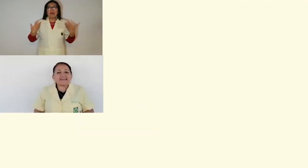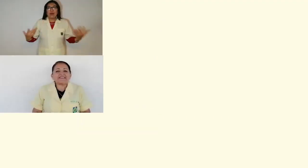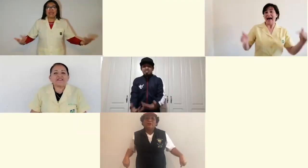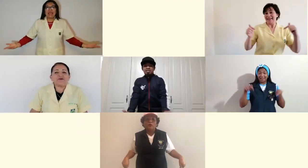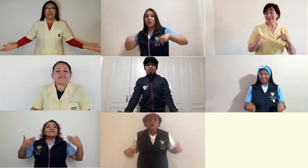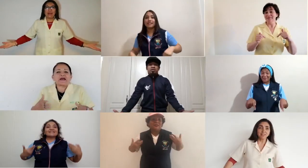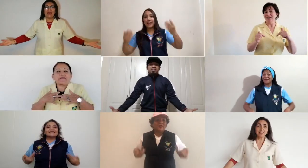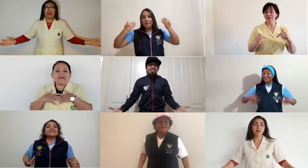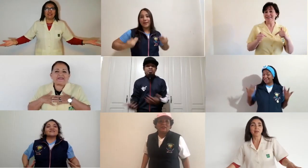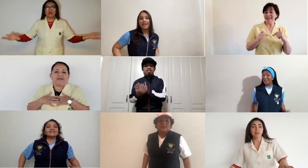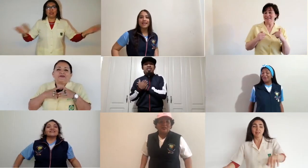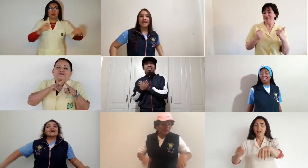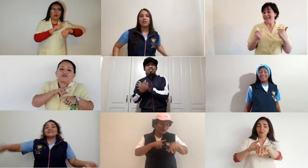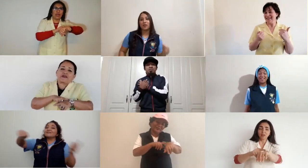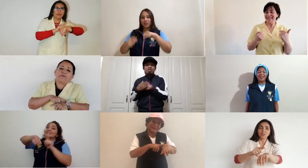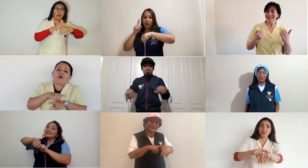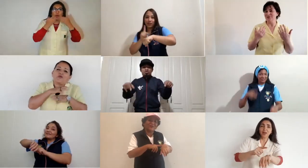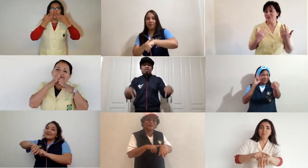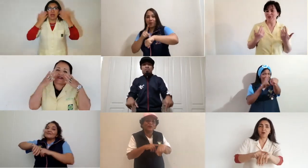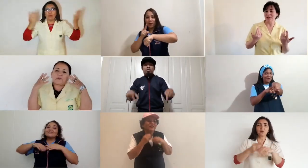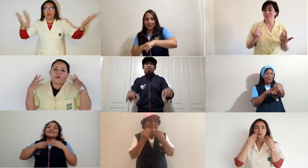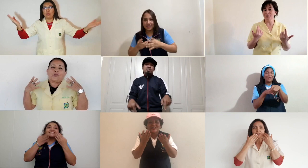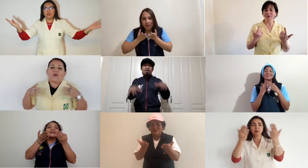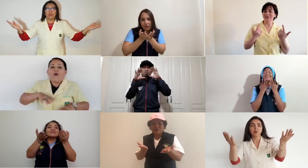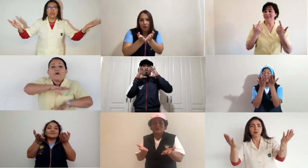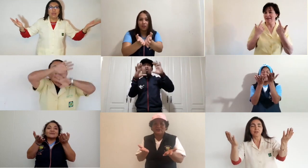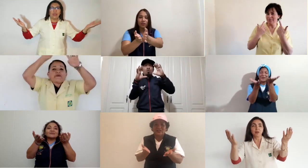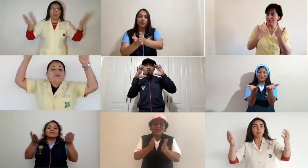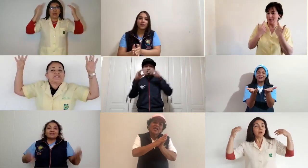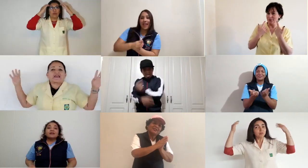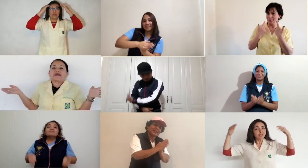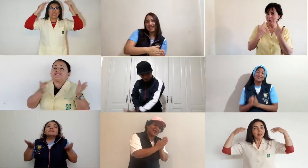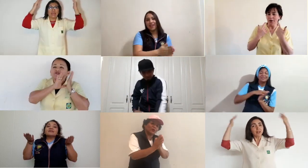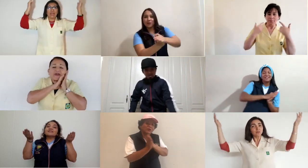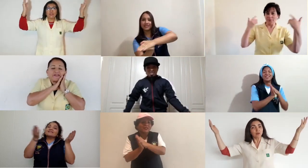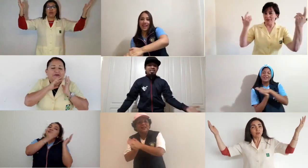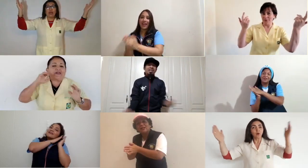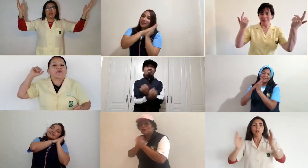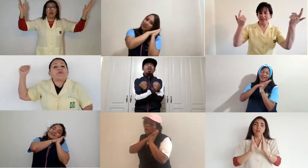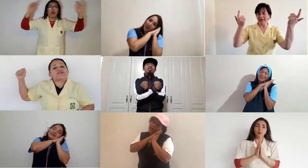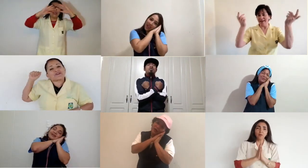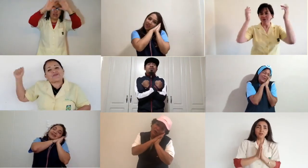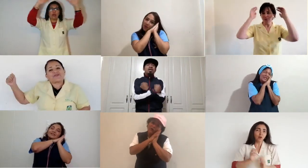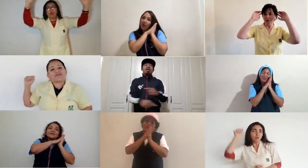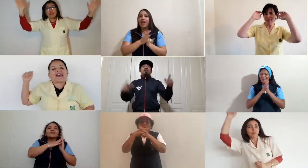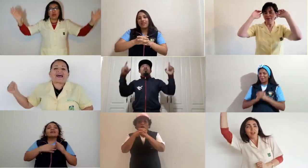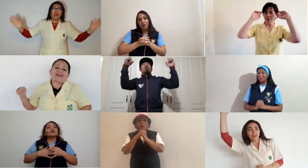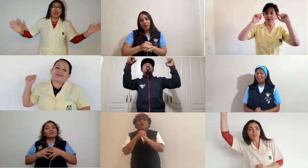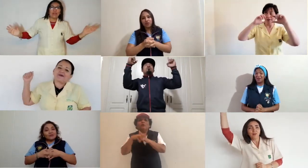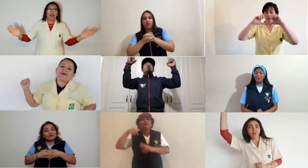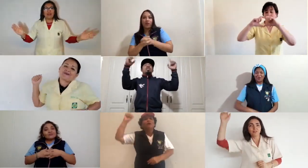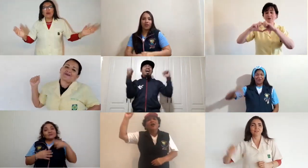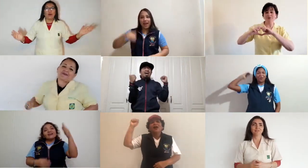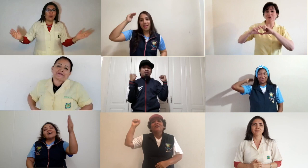Aquí van nuestras vidas, nuestro tiempo, nuestra voz Viviendo este gran sueño de